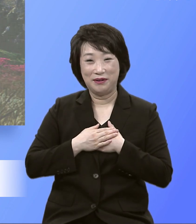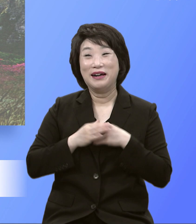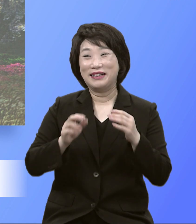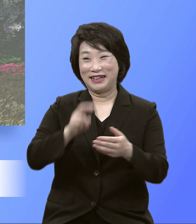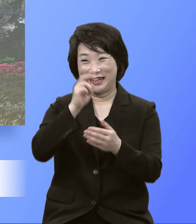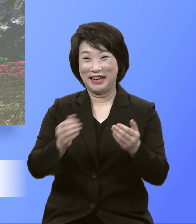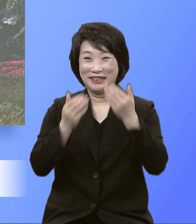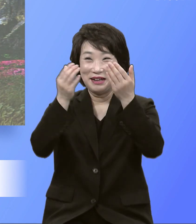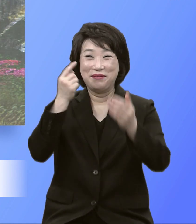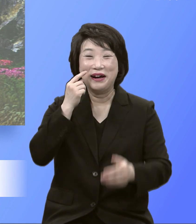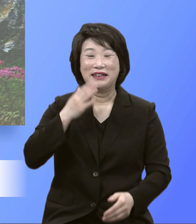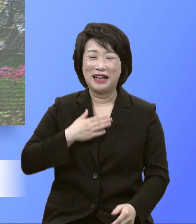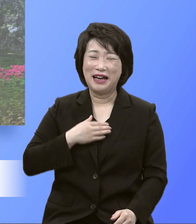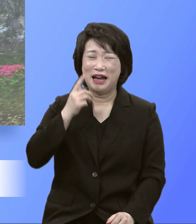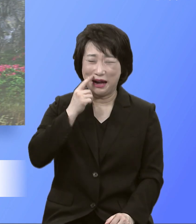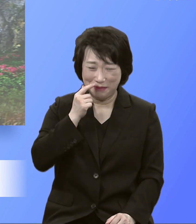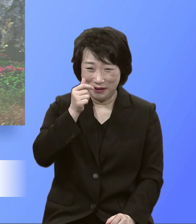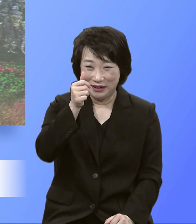나의